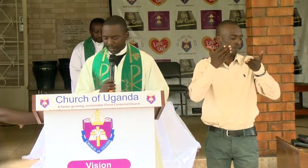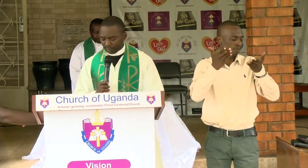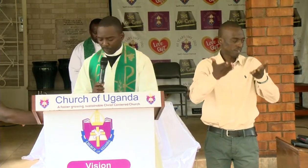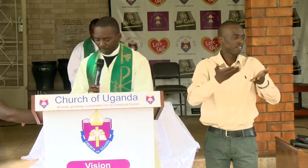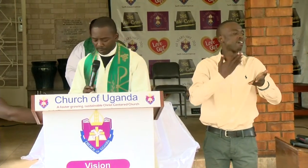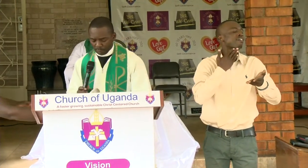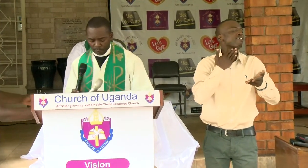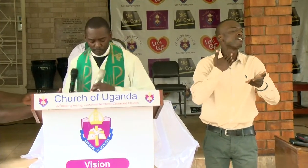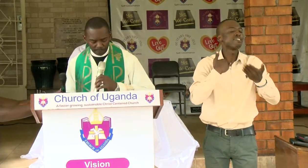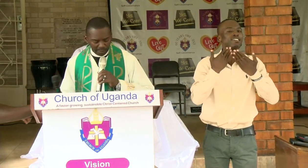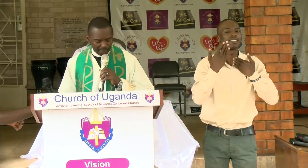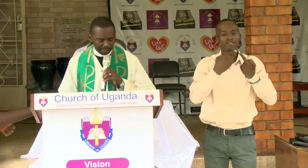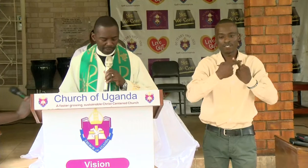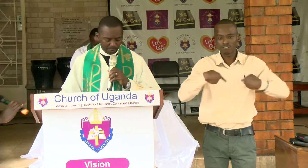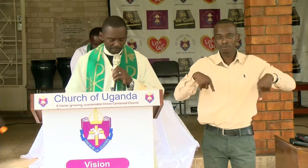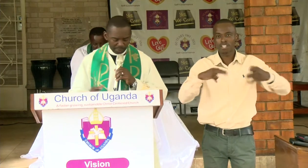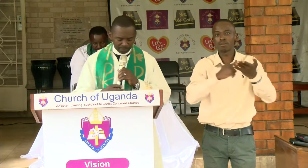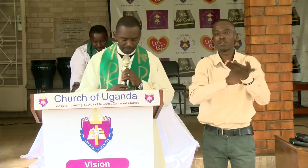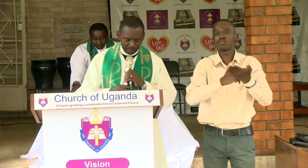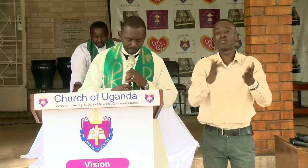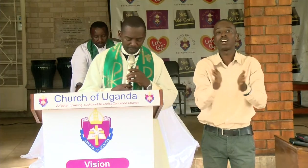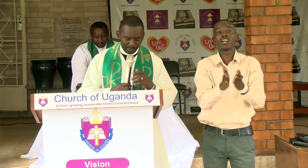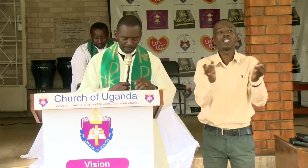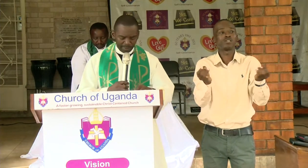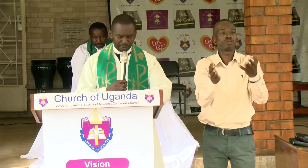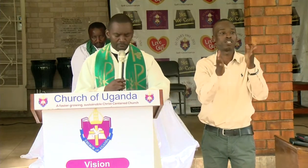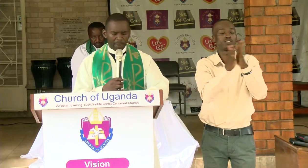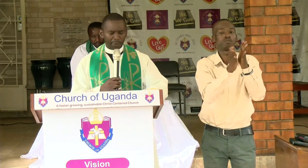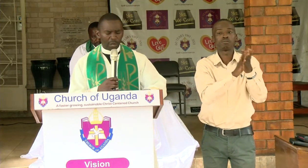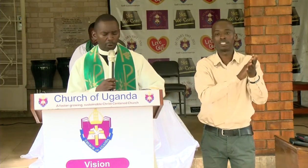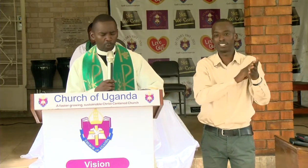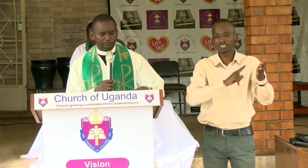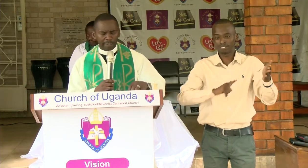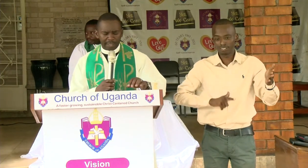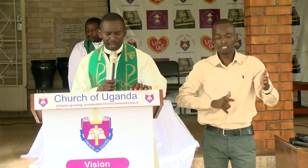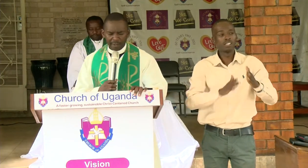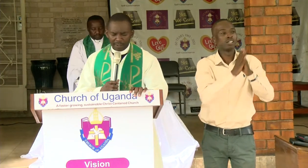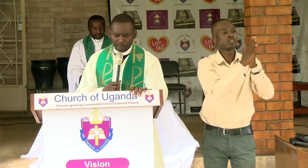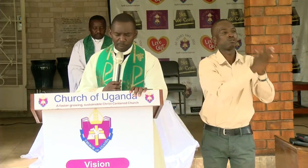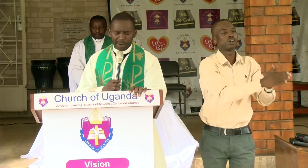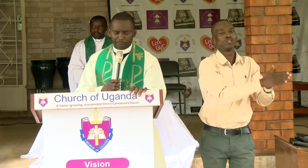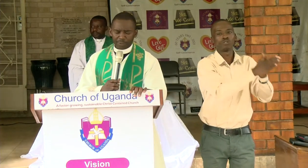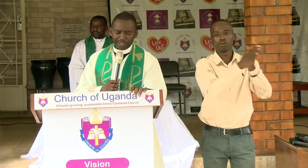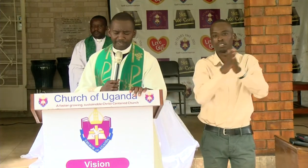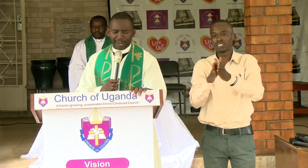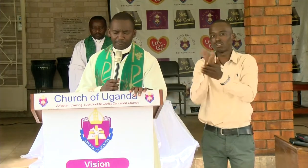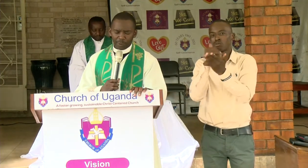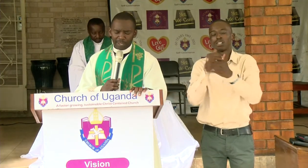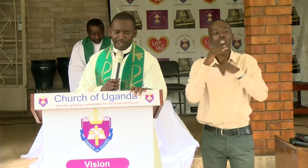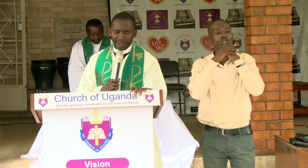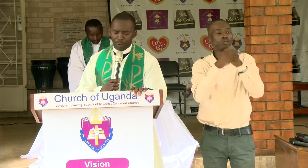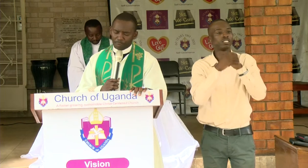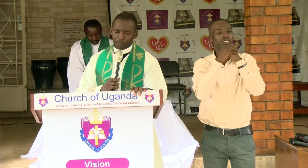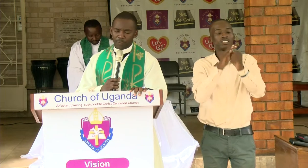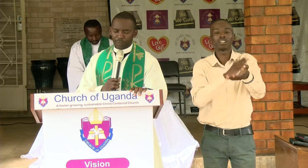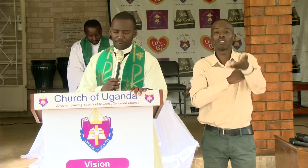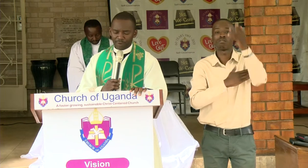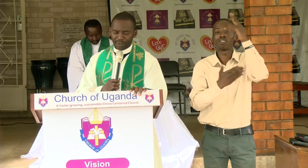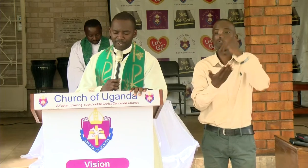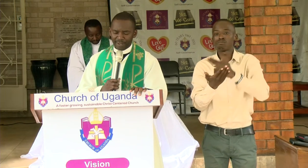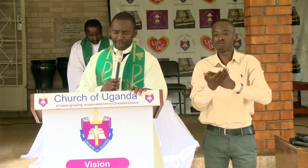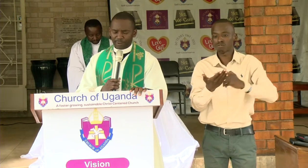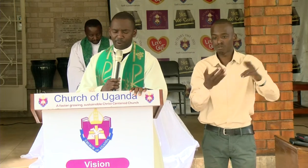naye ayagala tubeere batukuvu. Haleluya. Mukama yebaze. Mukama twagala okwebaza kubanga tusinza Katonda